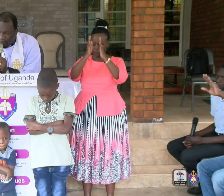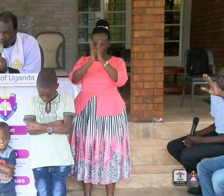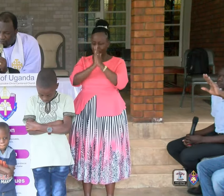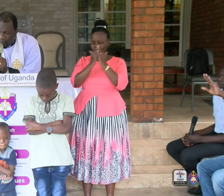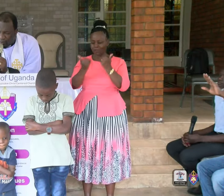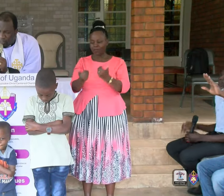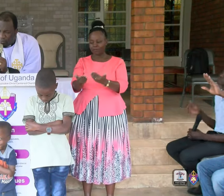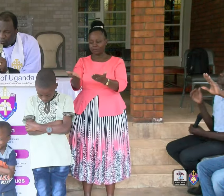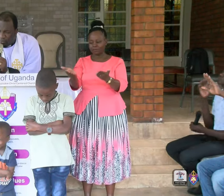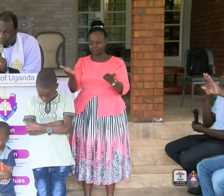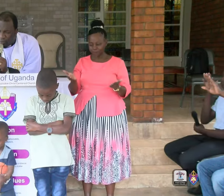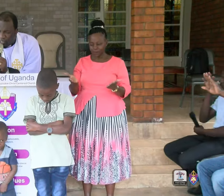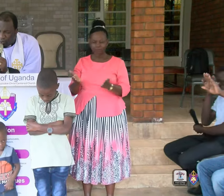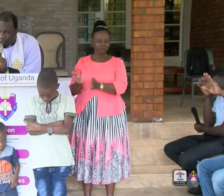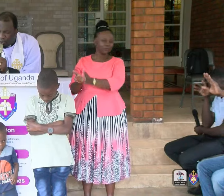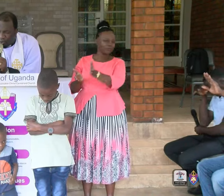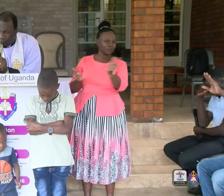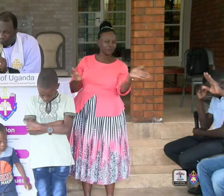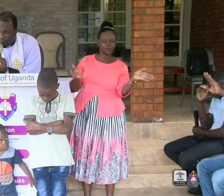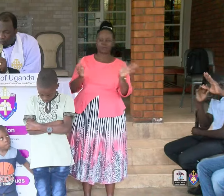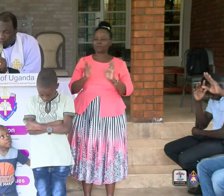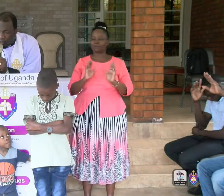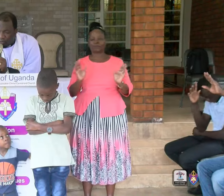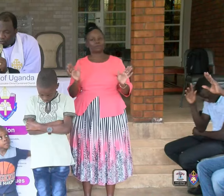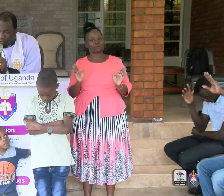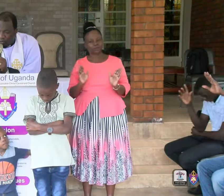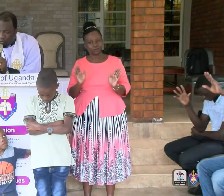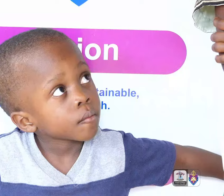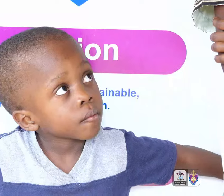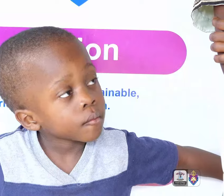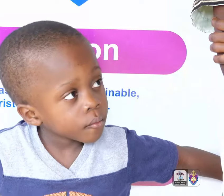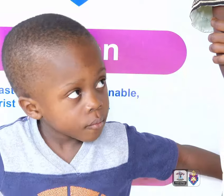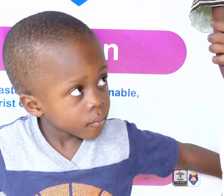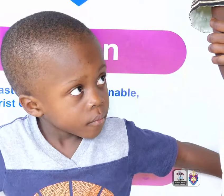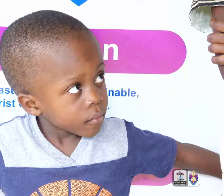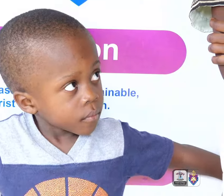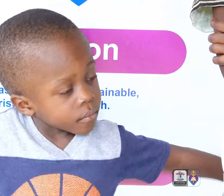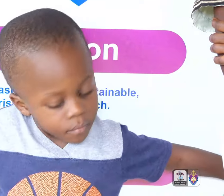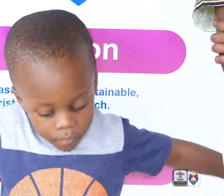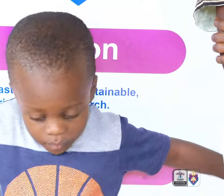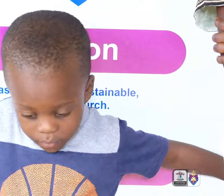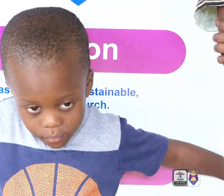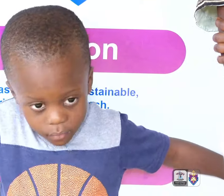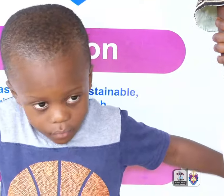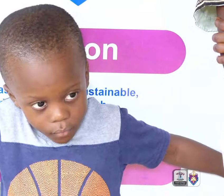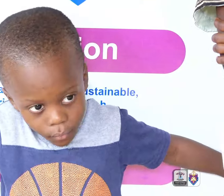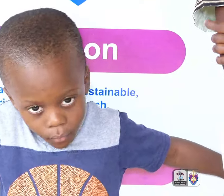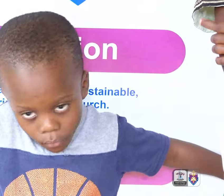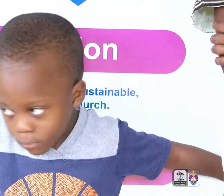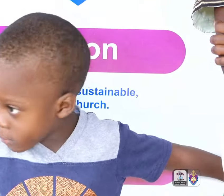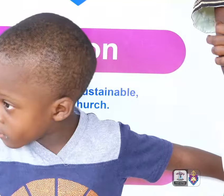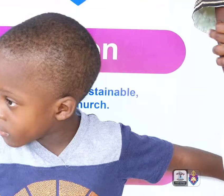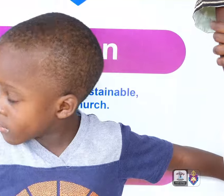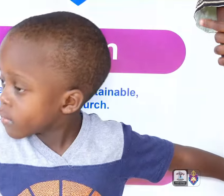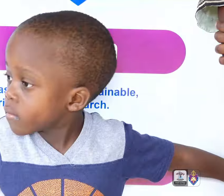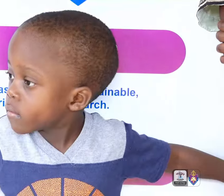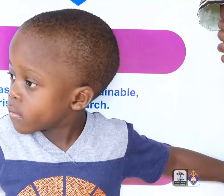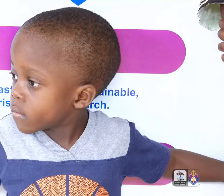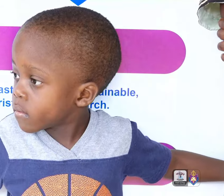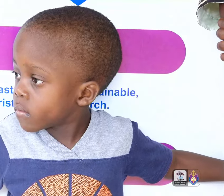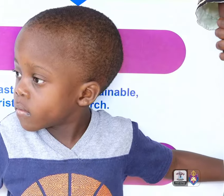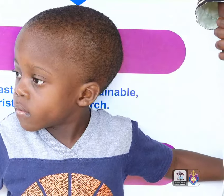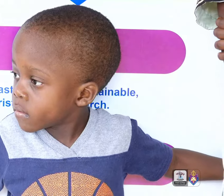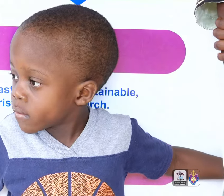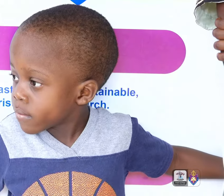bano baleme okuva mu kubeerawo okwo, waleme okubaawo n'omu ku bo ava mu kisa kyo, batambule